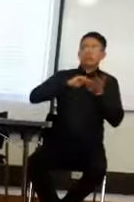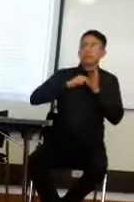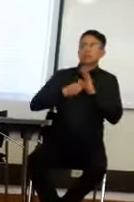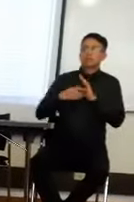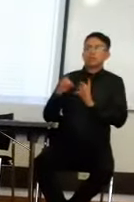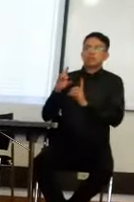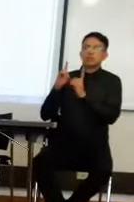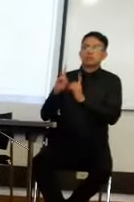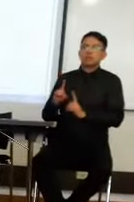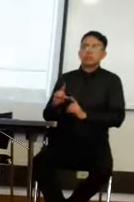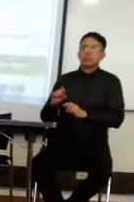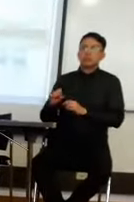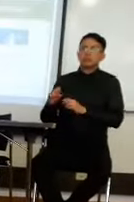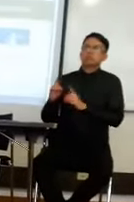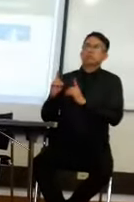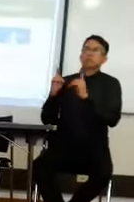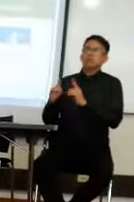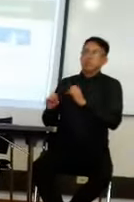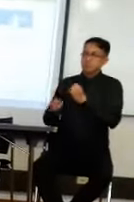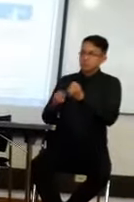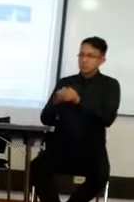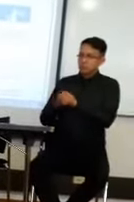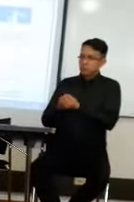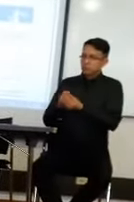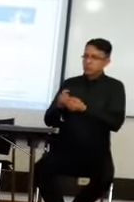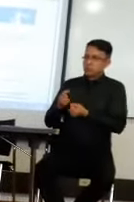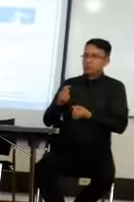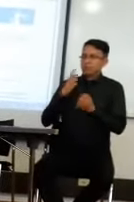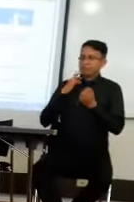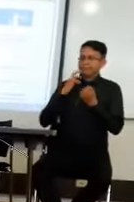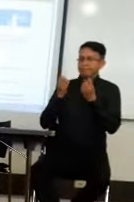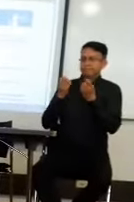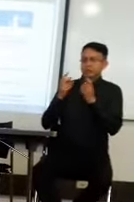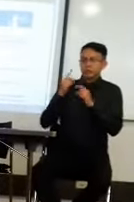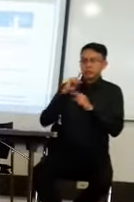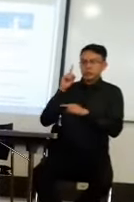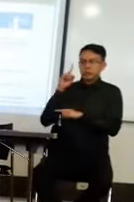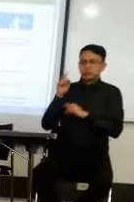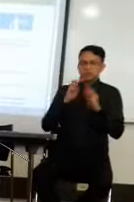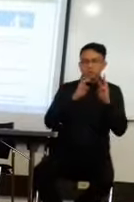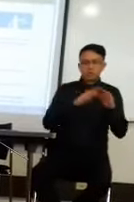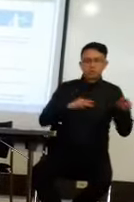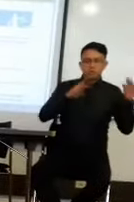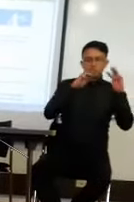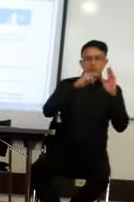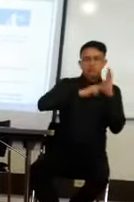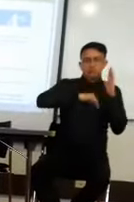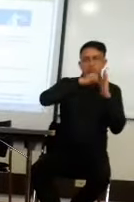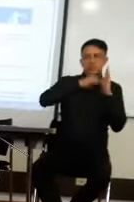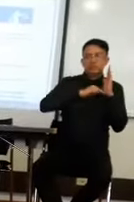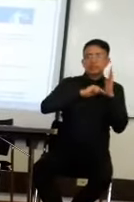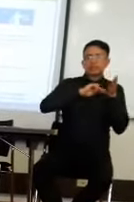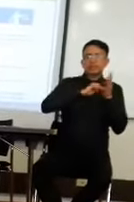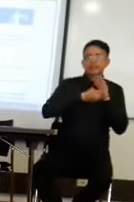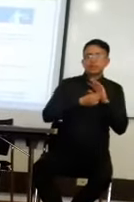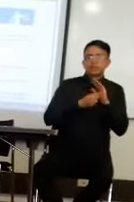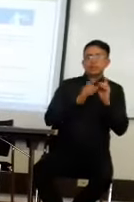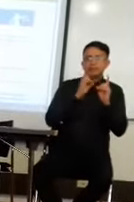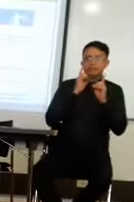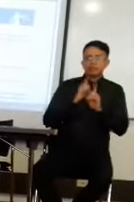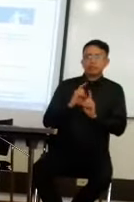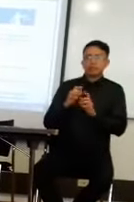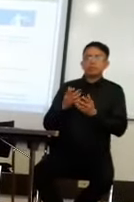con apoyo. Esto porque muchas personas todavía no conocen el tema de la convención y la toma de decisiones con apoyo. Entonces, lo que